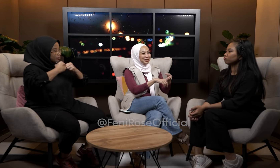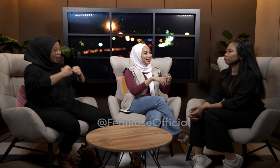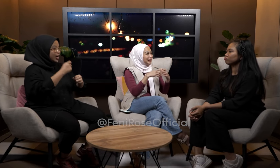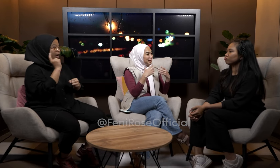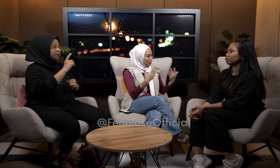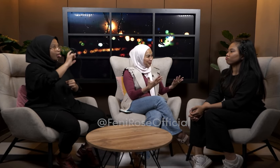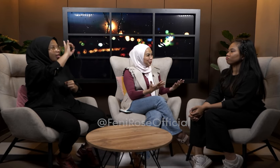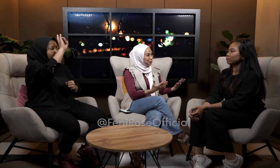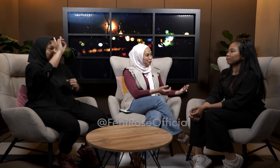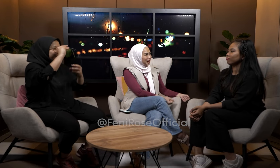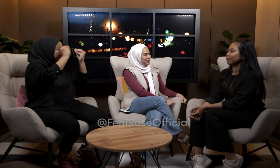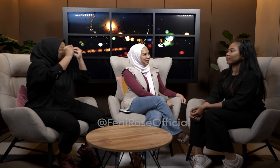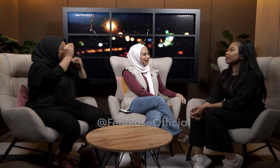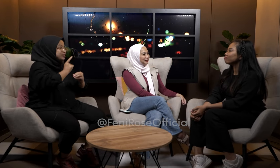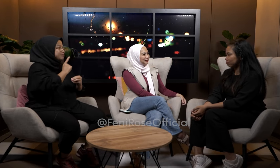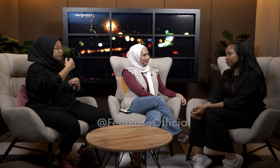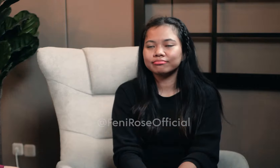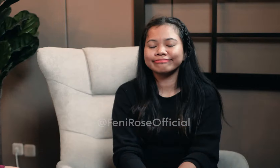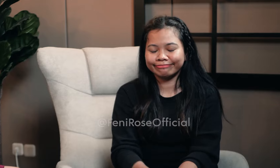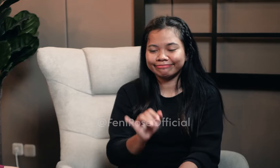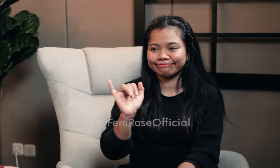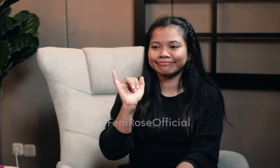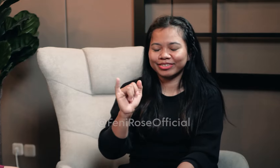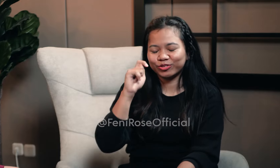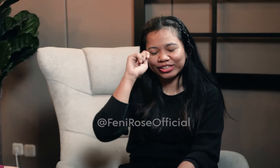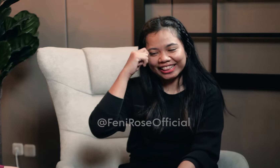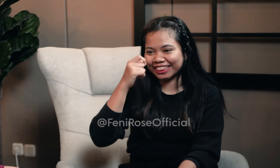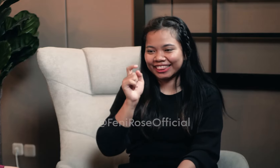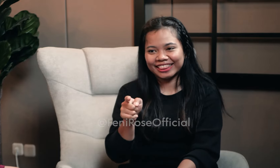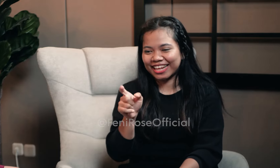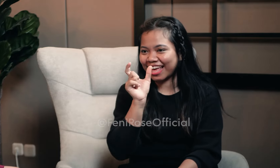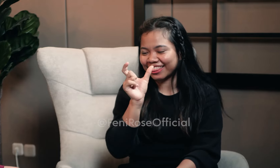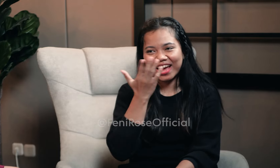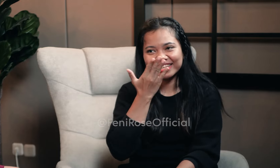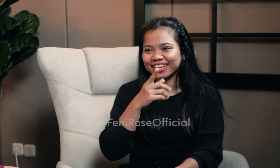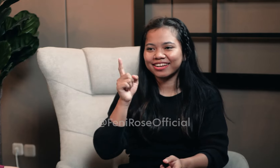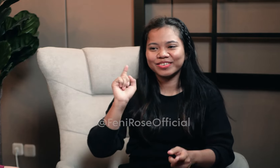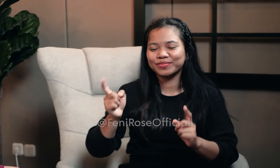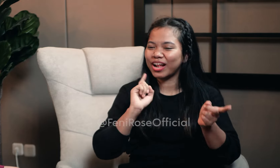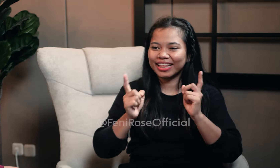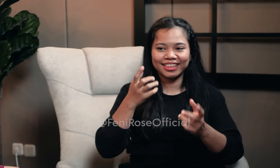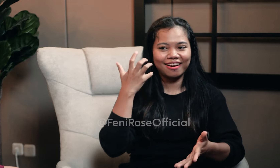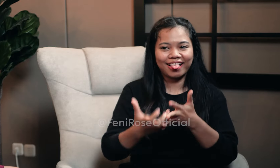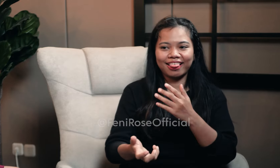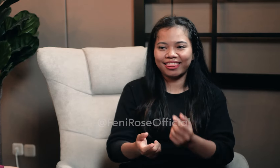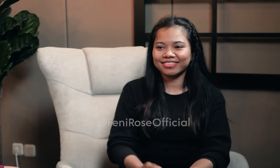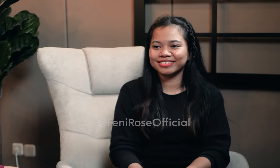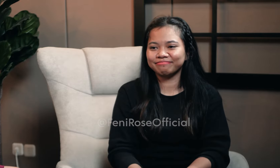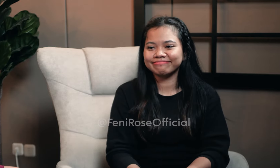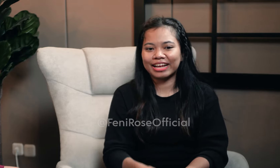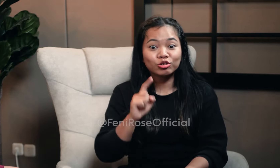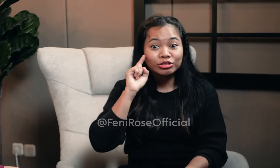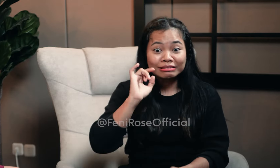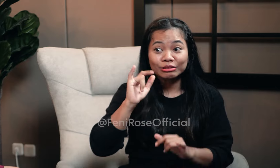sebagainya yang bingung juga gitu ya Iya betul banget Mak sulit cukup sulit kata-kata baru termasuk kata-kata politik tuh